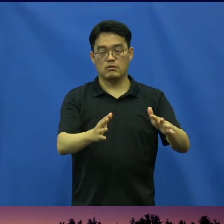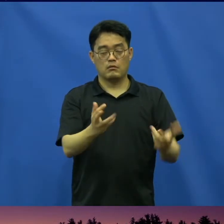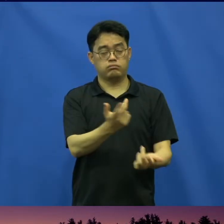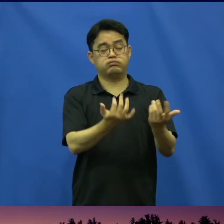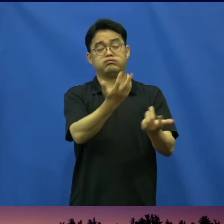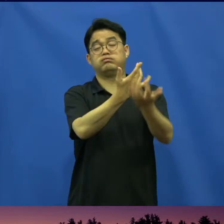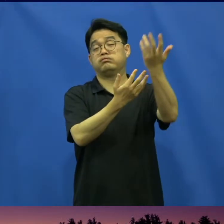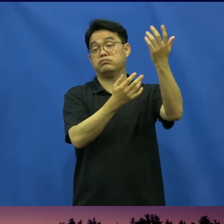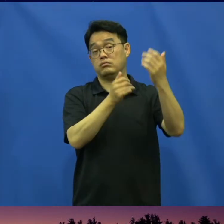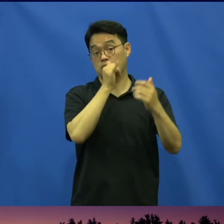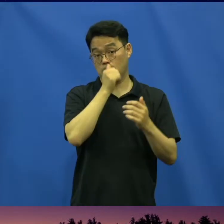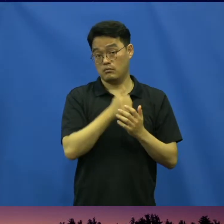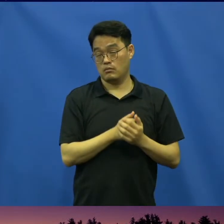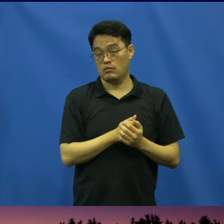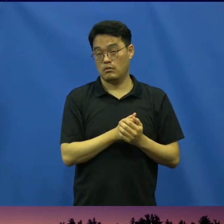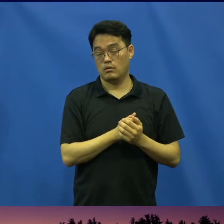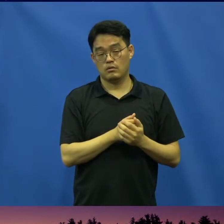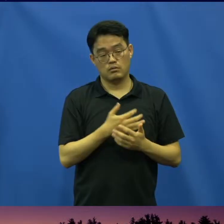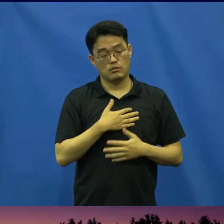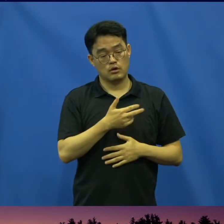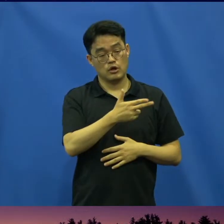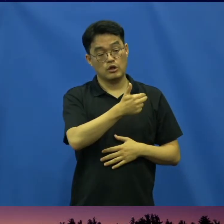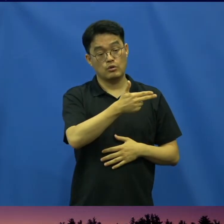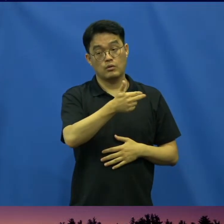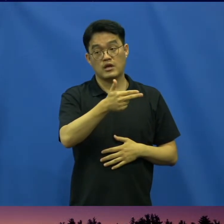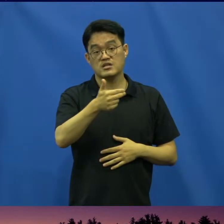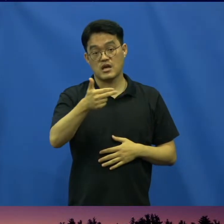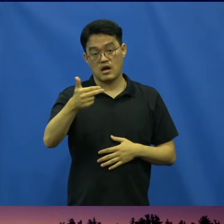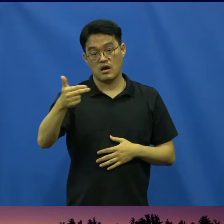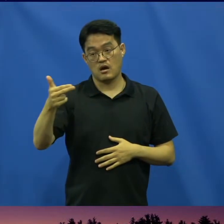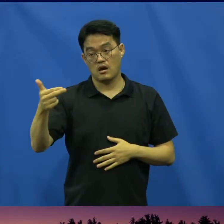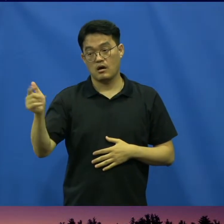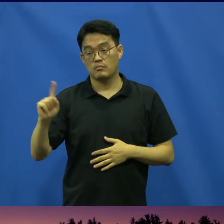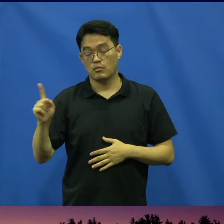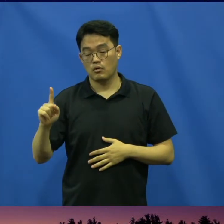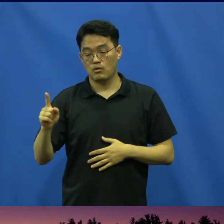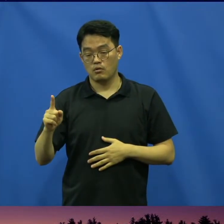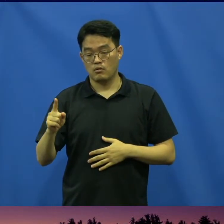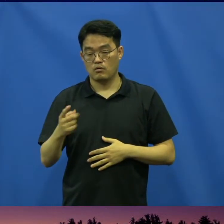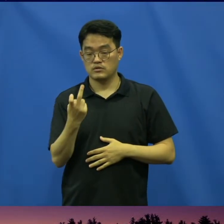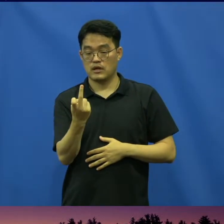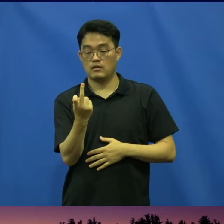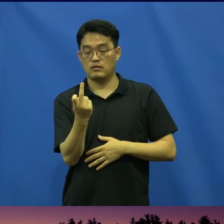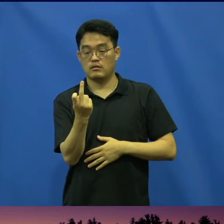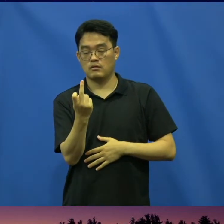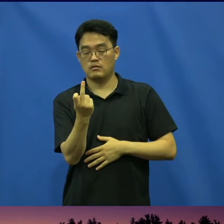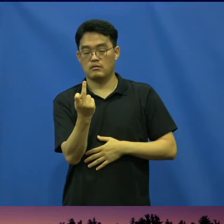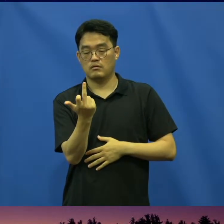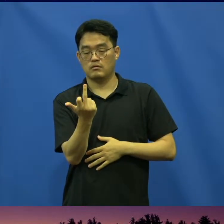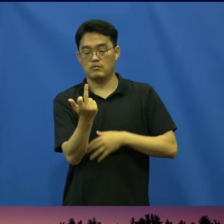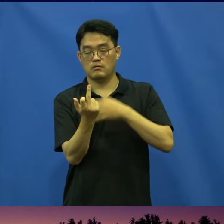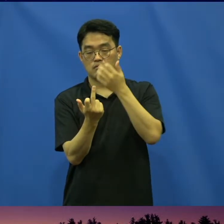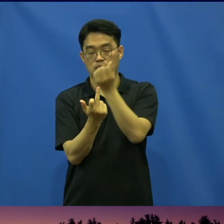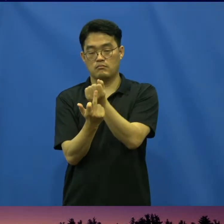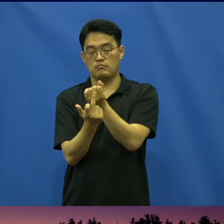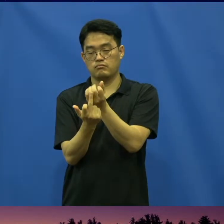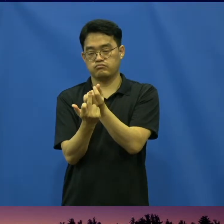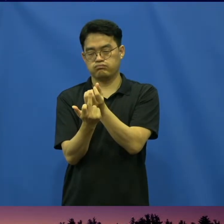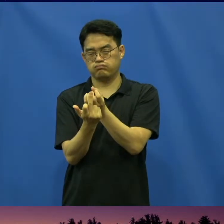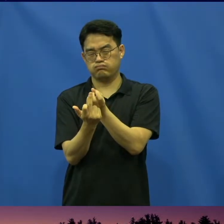있고, 인도네시아 가니까 그냥 화산이 해가지고 한 도시를 다 덮어버렸어요. 그냥 그 밑에 도시가 그냥